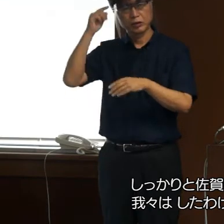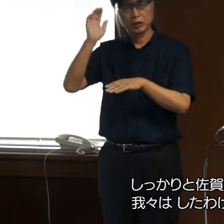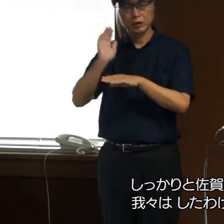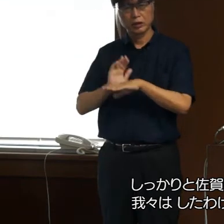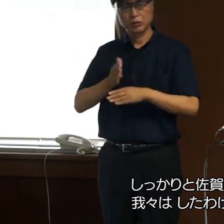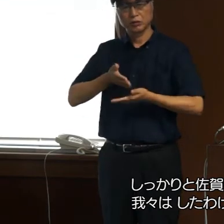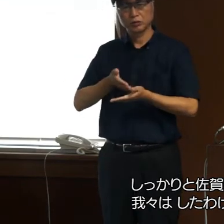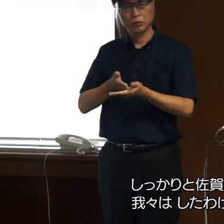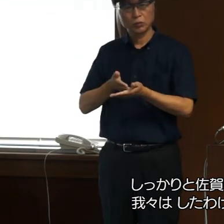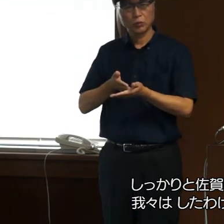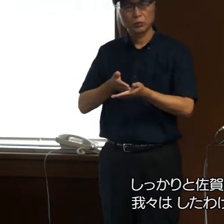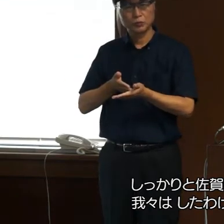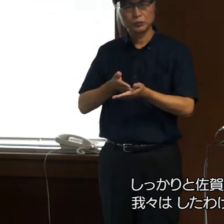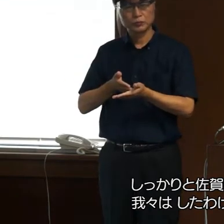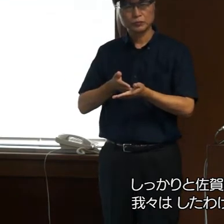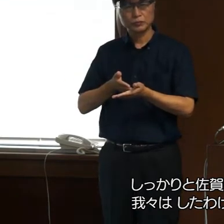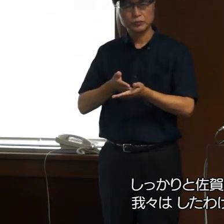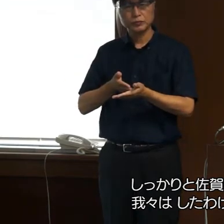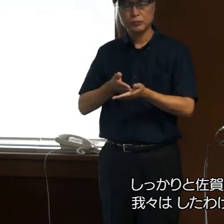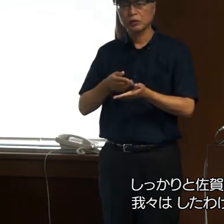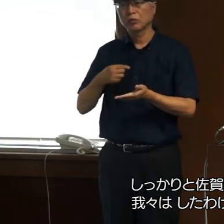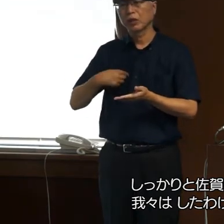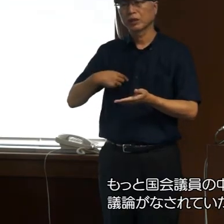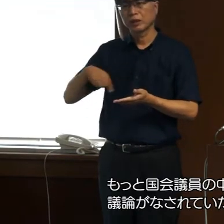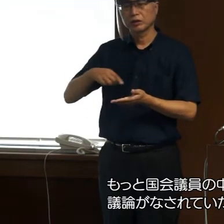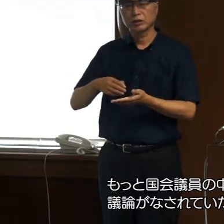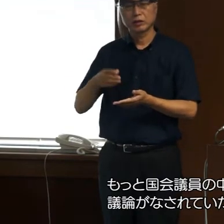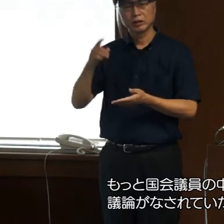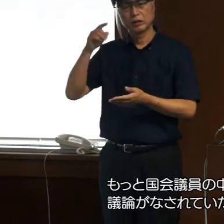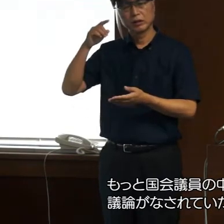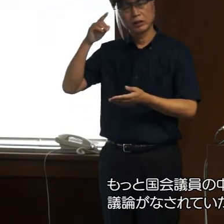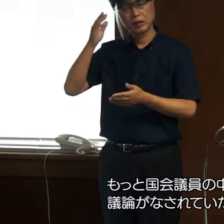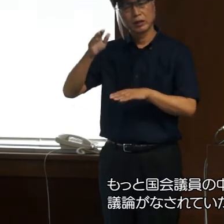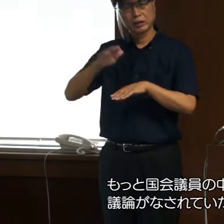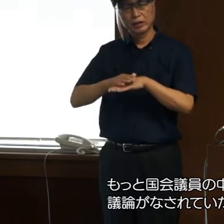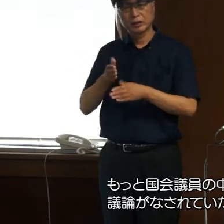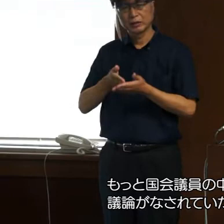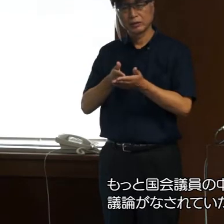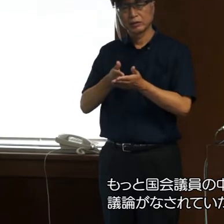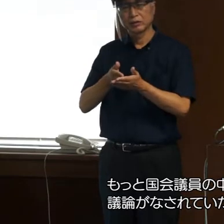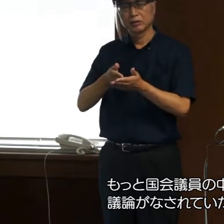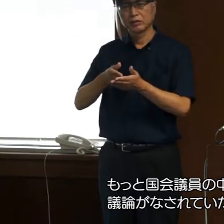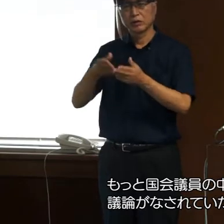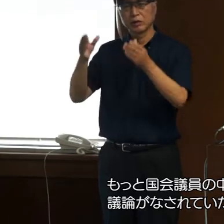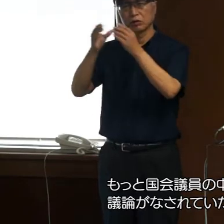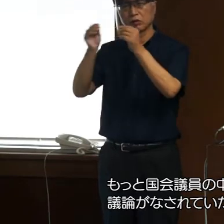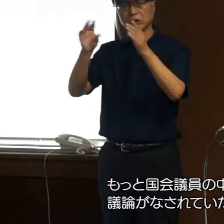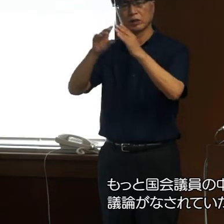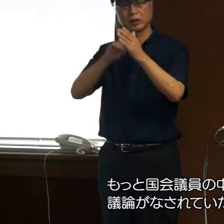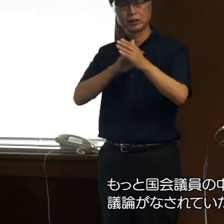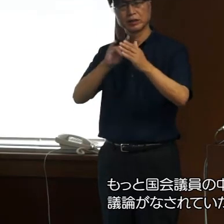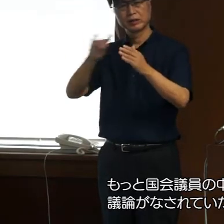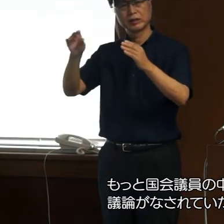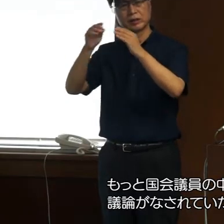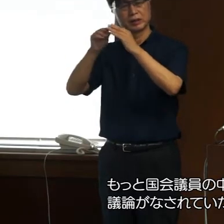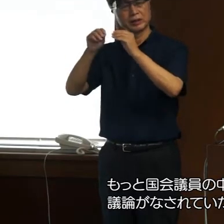張というものが、我々はしたわけだけれども、もっと国会議員の中で議論がなされていたらよかったなと思います。